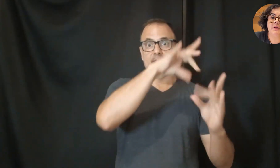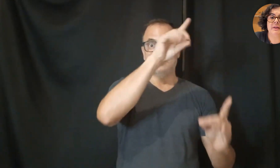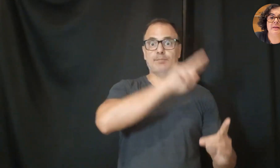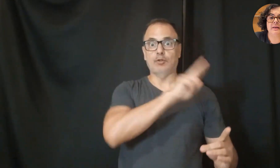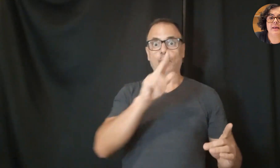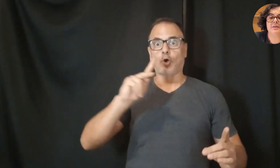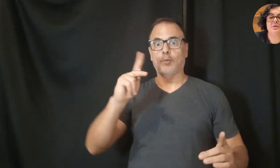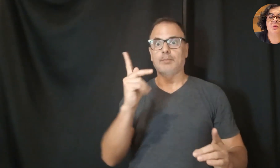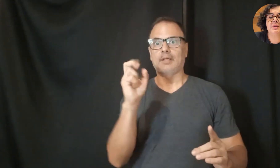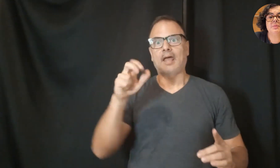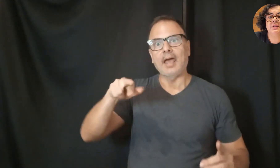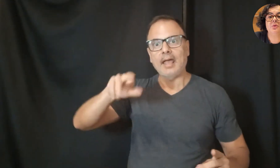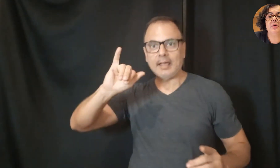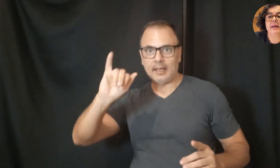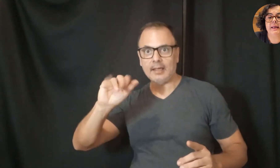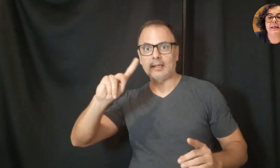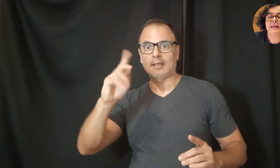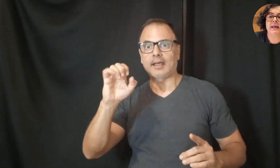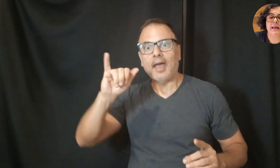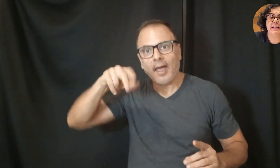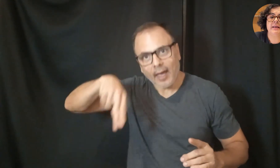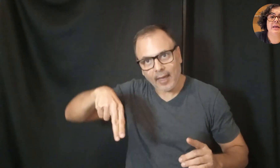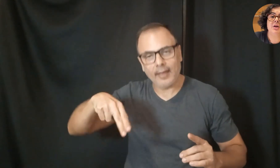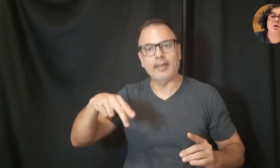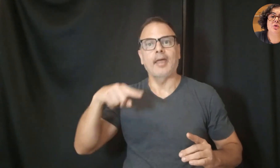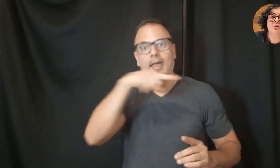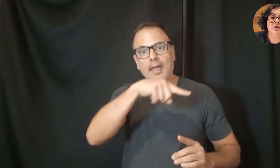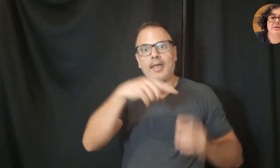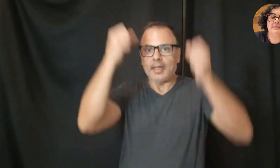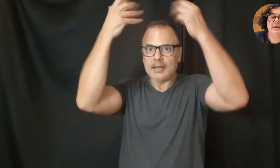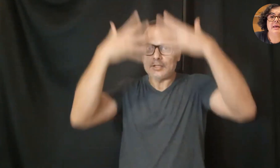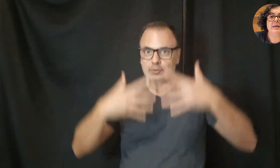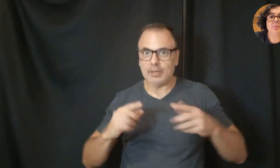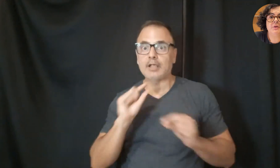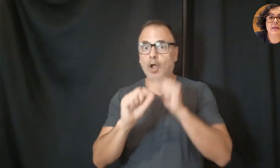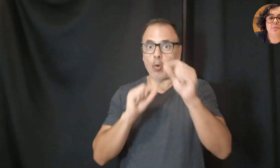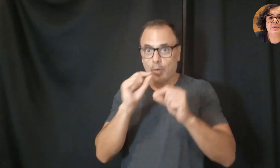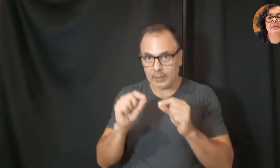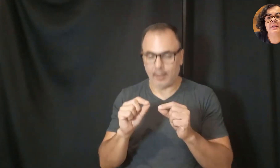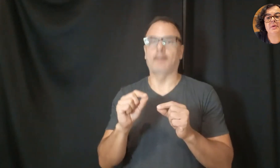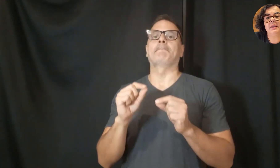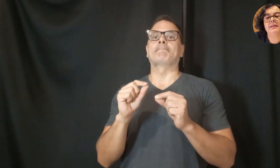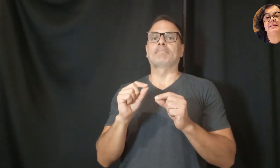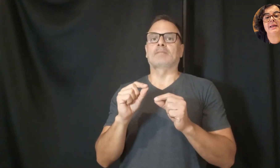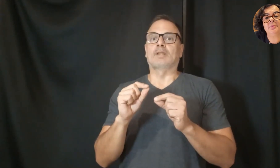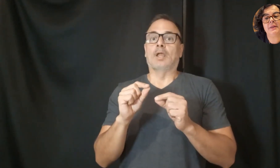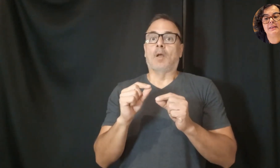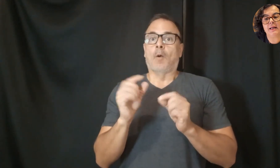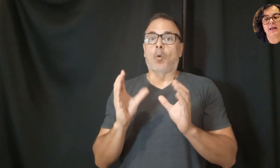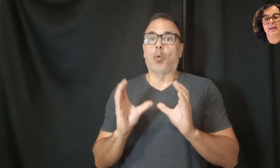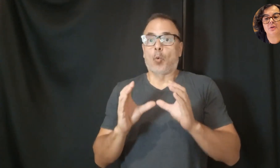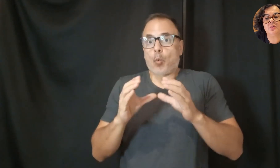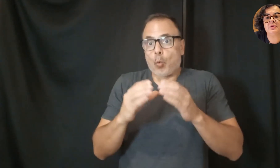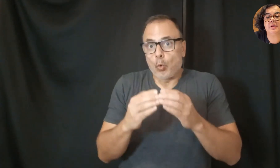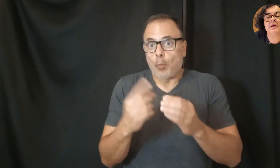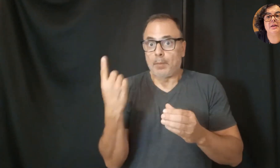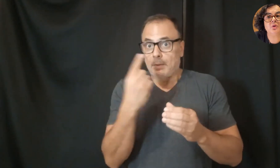item 3, o espírito Henri Heine nos diz que podemos interpretar os trabalhadores